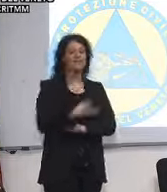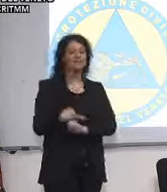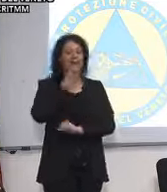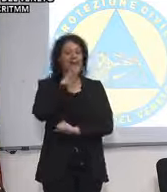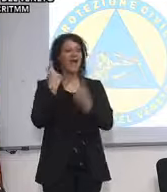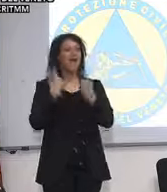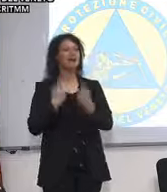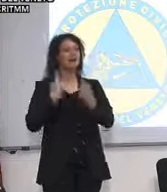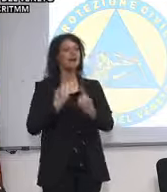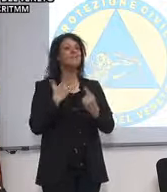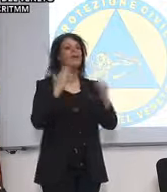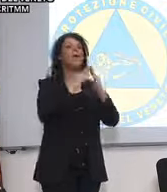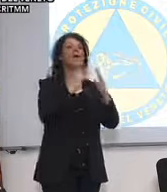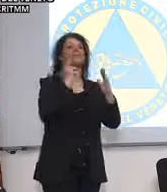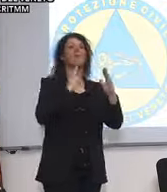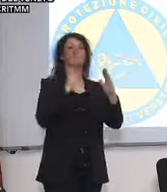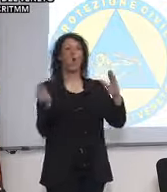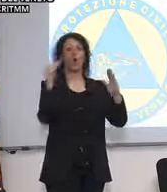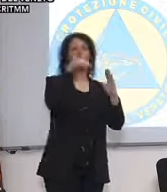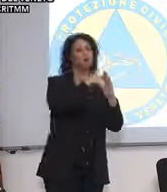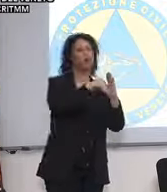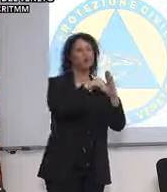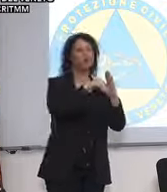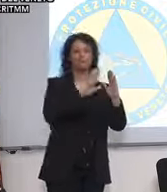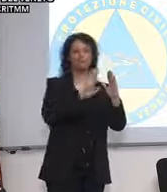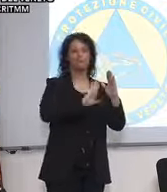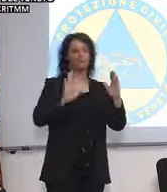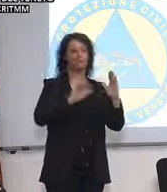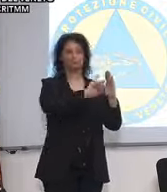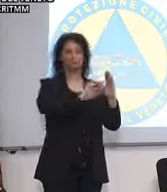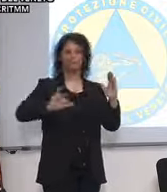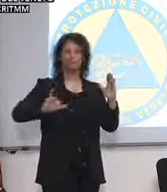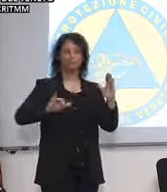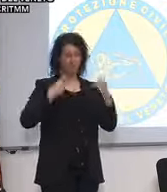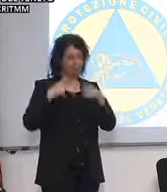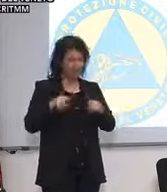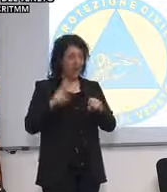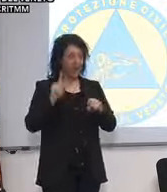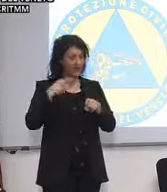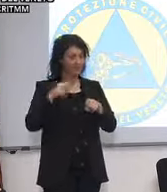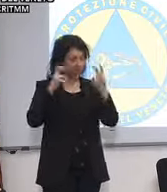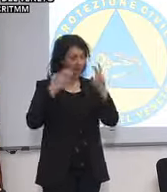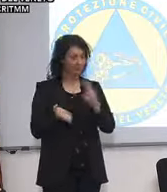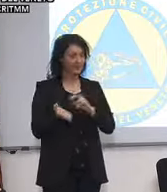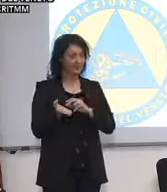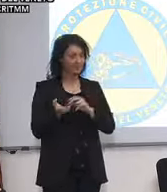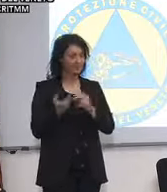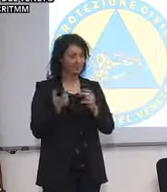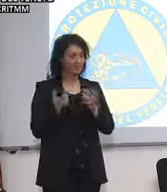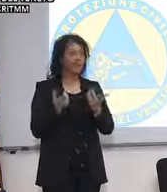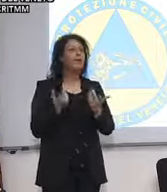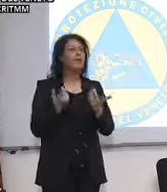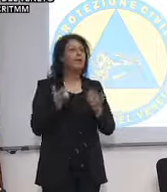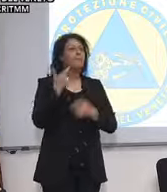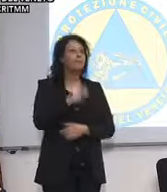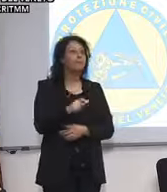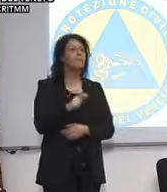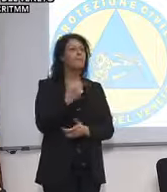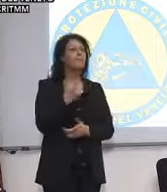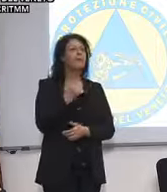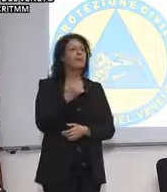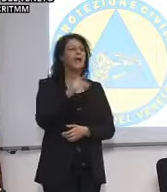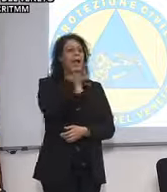di alcune case di riposo non sono più entrati nelle case di riposo. Anche questo è un tema, perché alcuni anziani sono non autosufficienti, oggi sono in carico